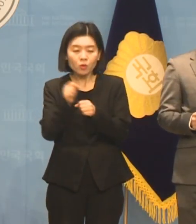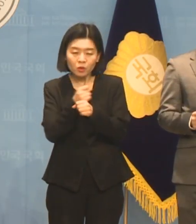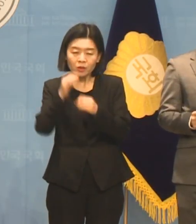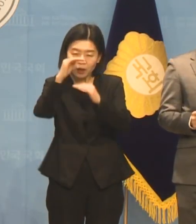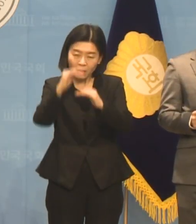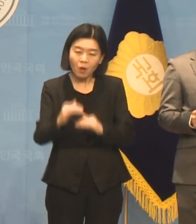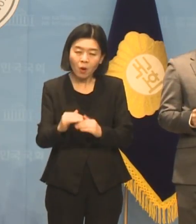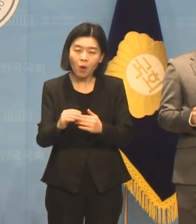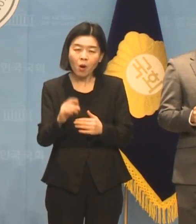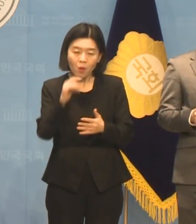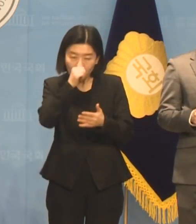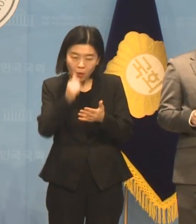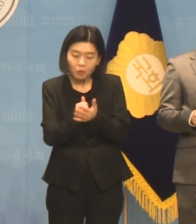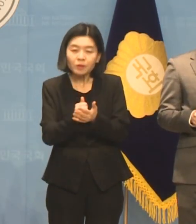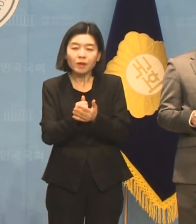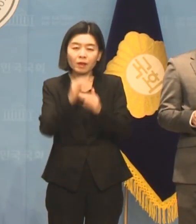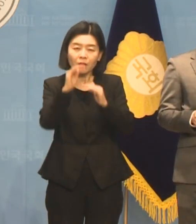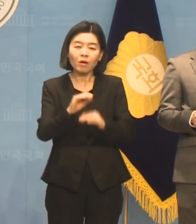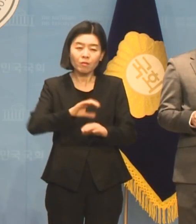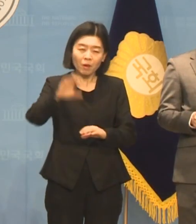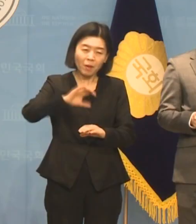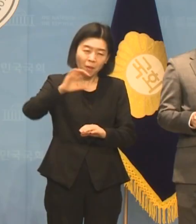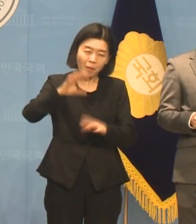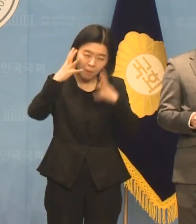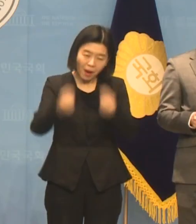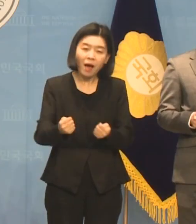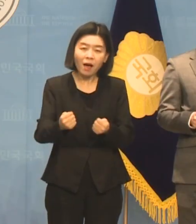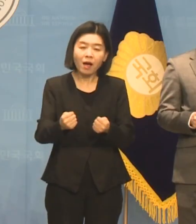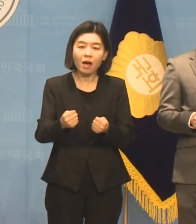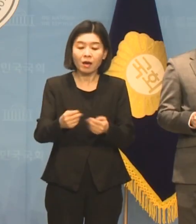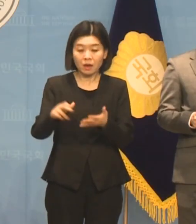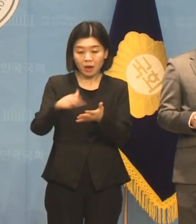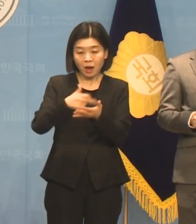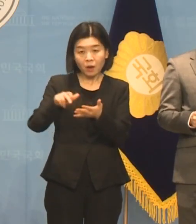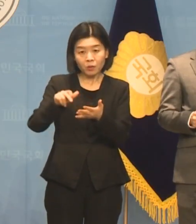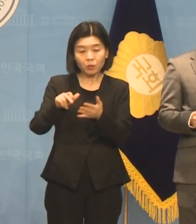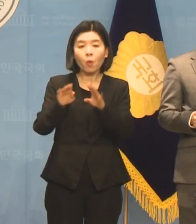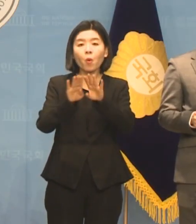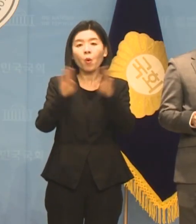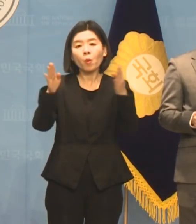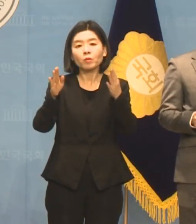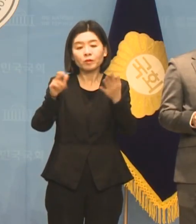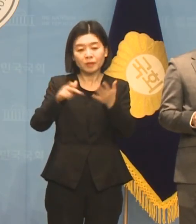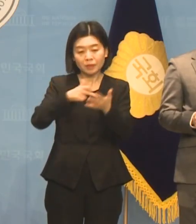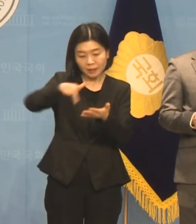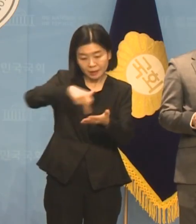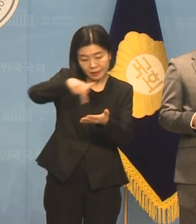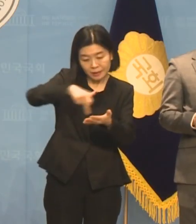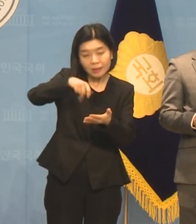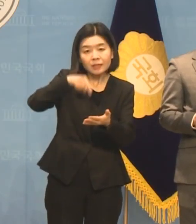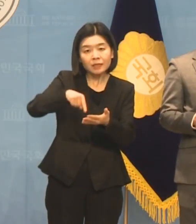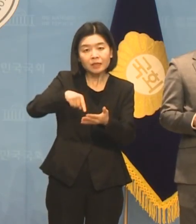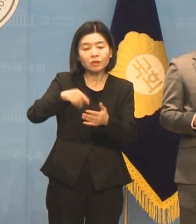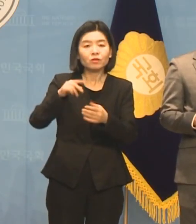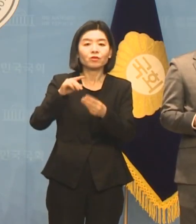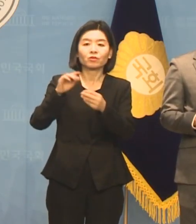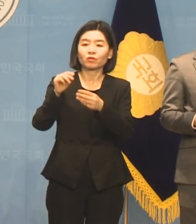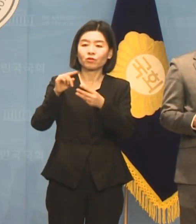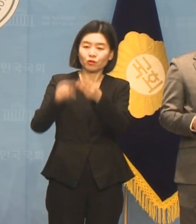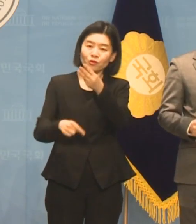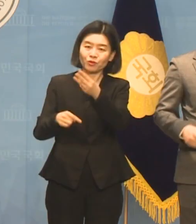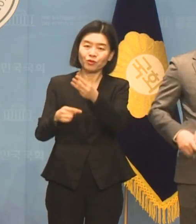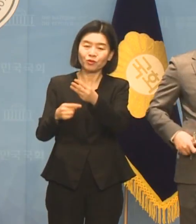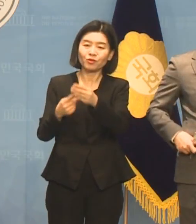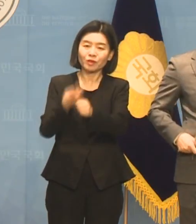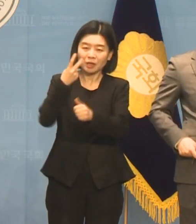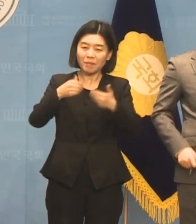심각한 글들이 게시되고 있다는 제보가 되었습니다. 특히 카카오톡 오픈 채팅방 윤석열 탄핵 반대 모여라